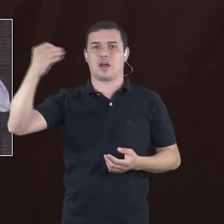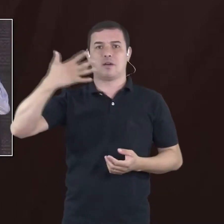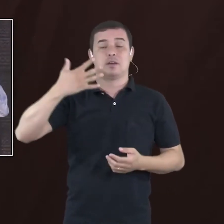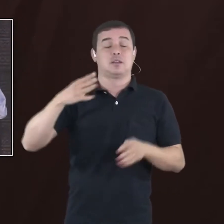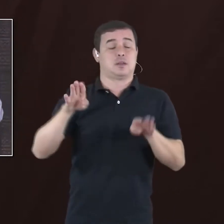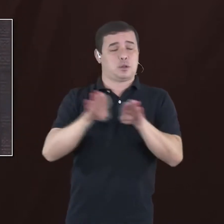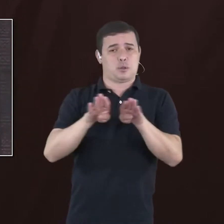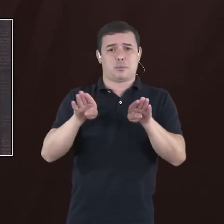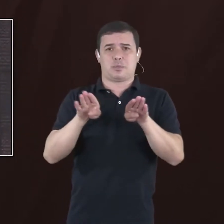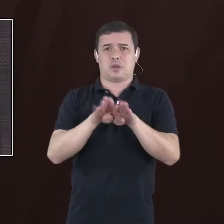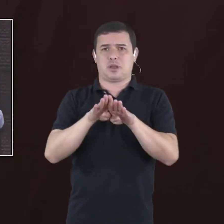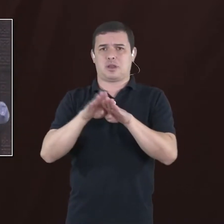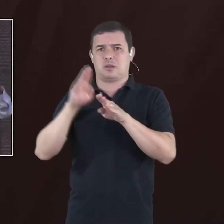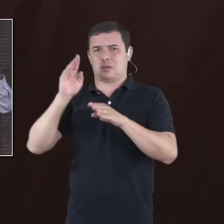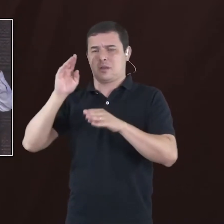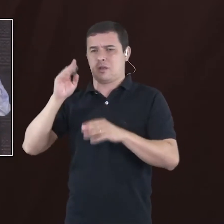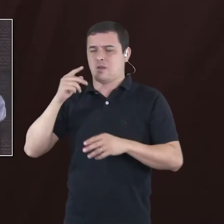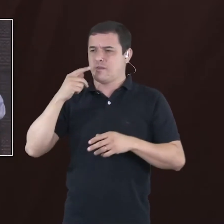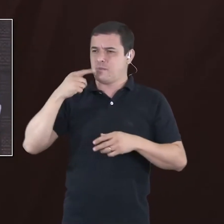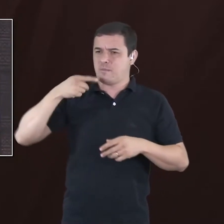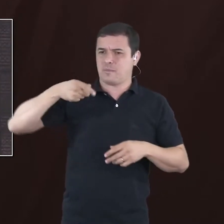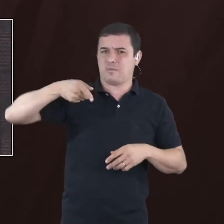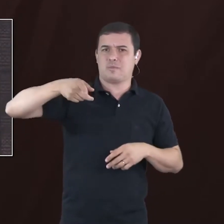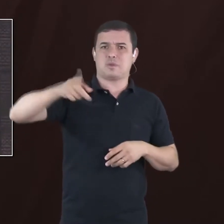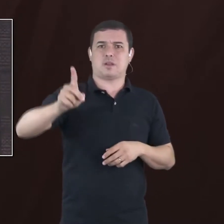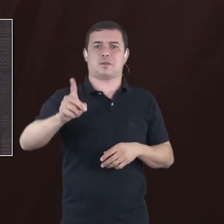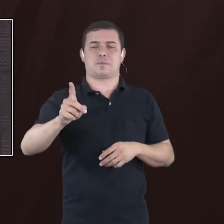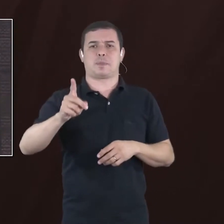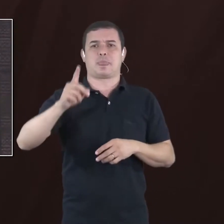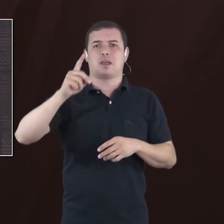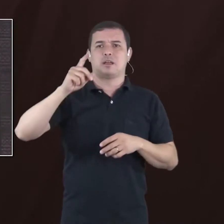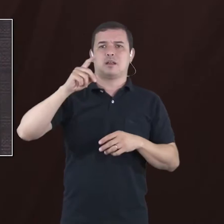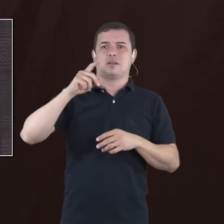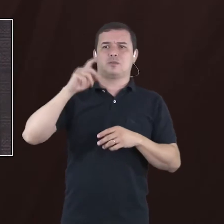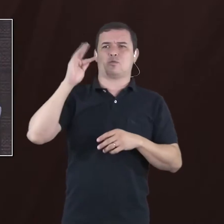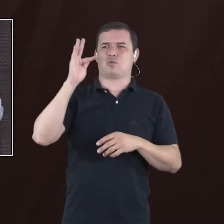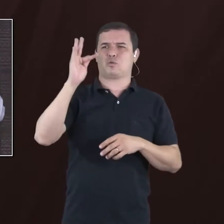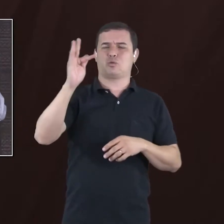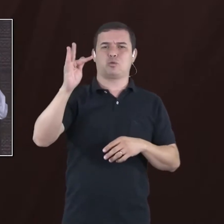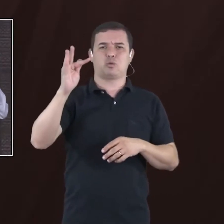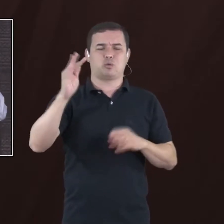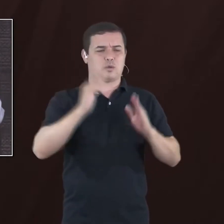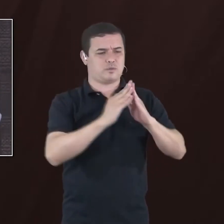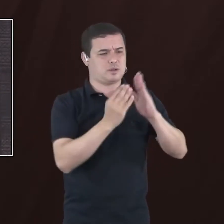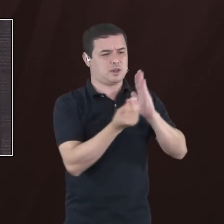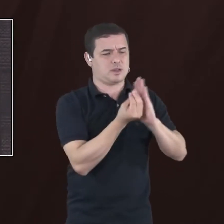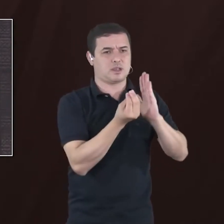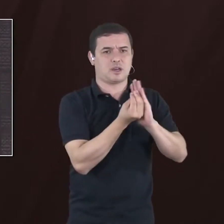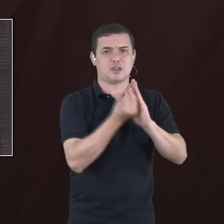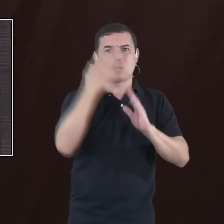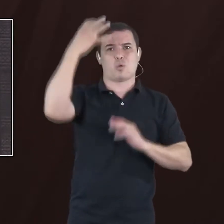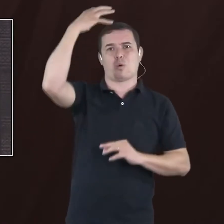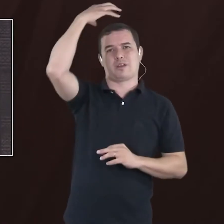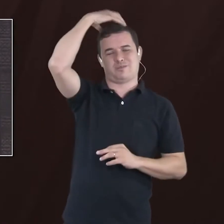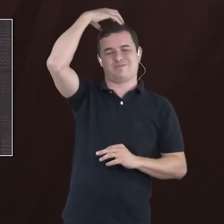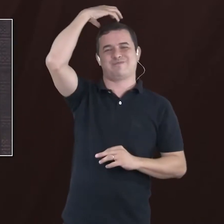também introduzir as pessoas na maravilhosa vida da igreja, cuidando, ensinando, para que